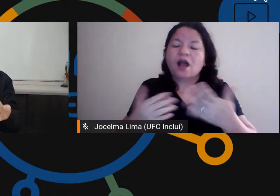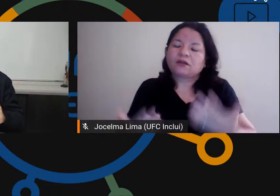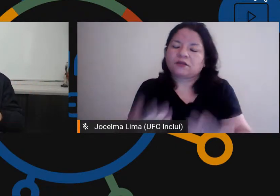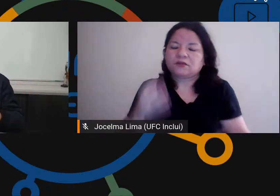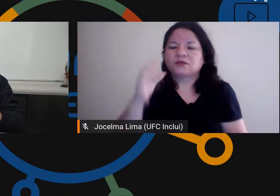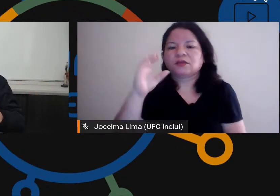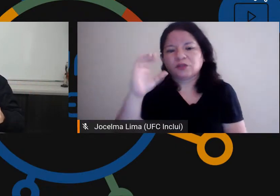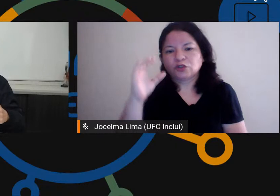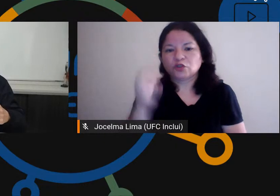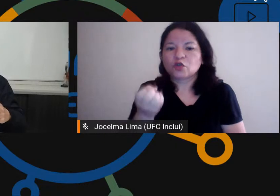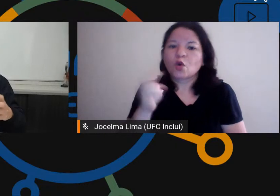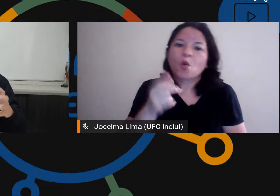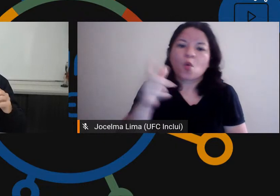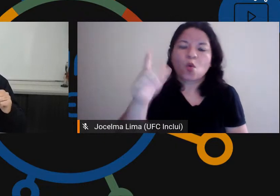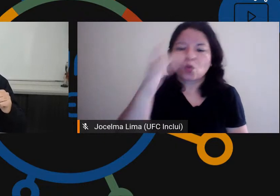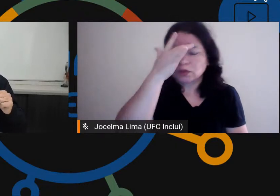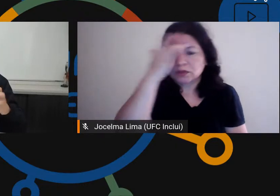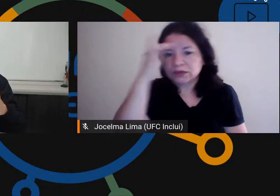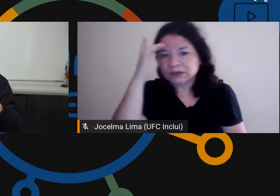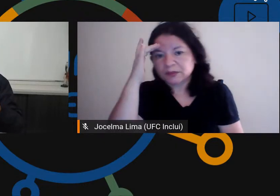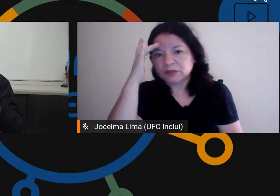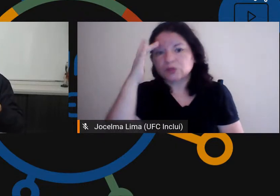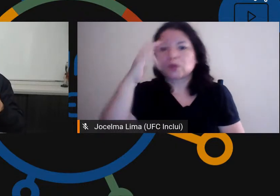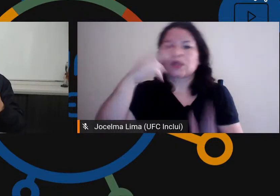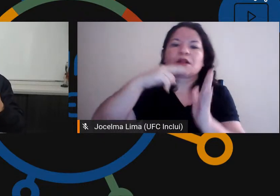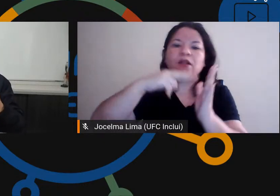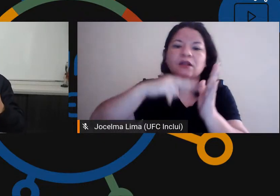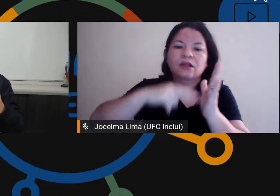outras pessoas lerem aquilo lá e